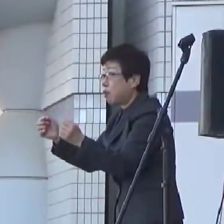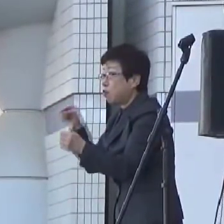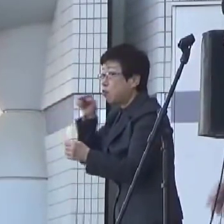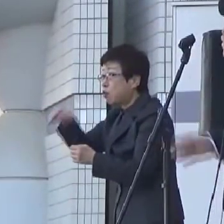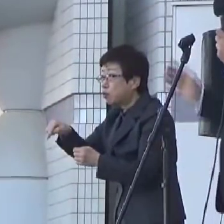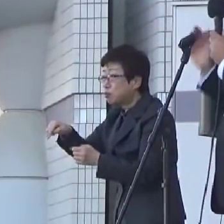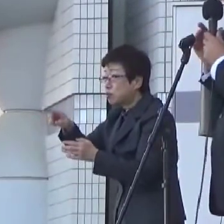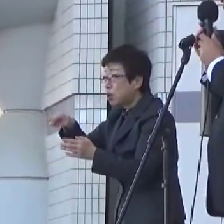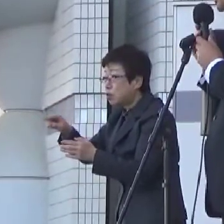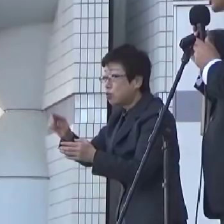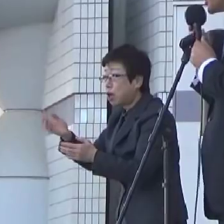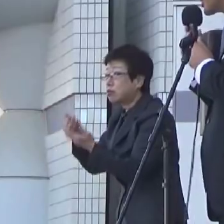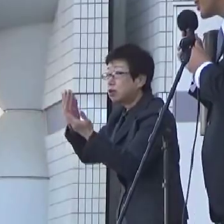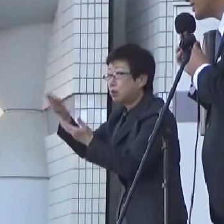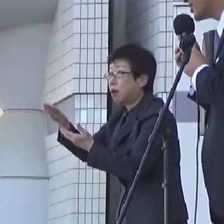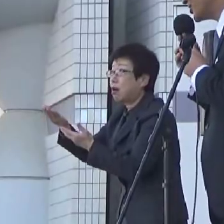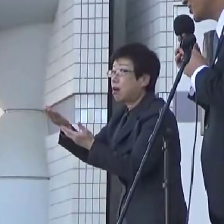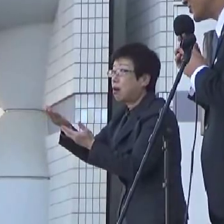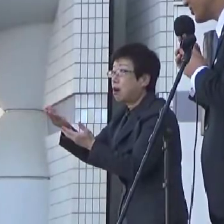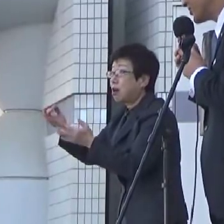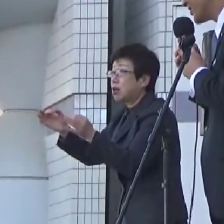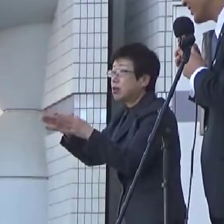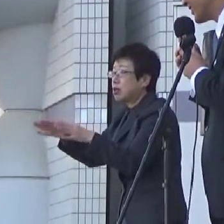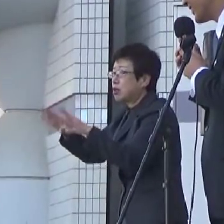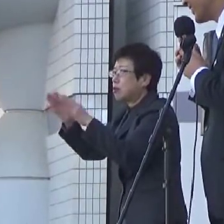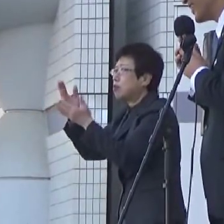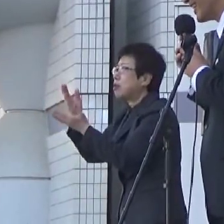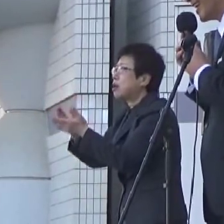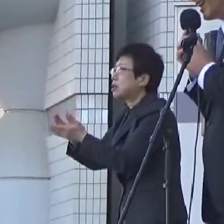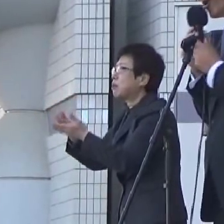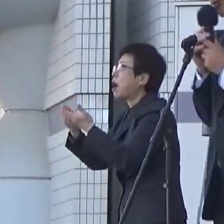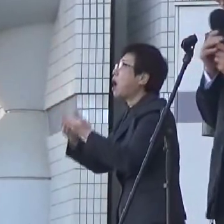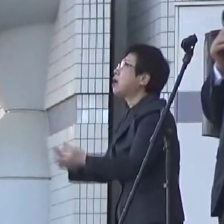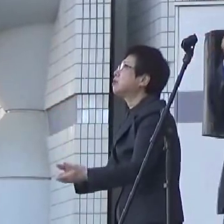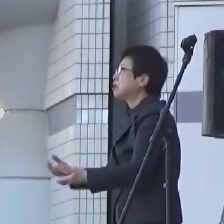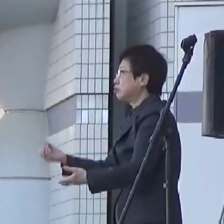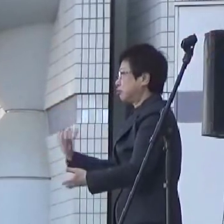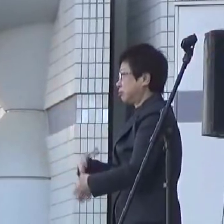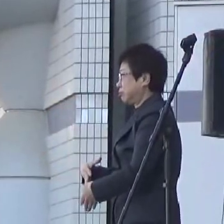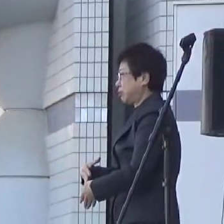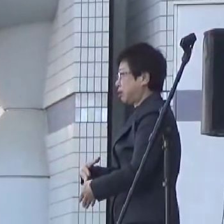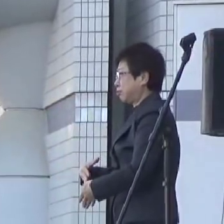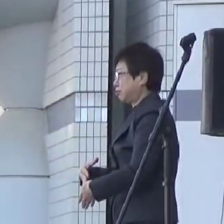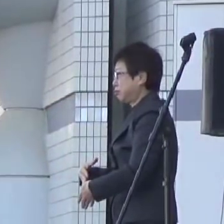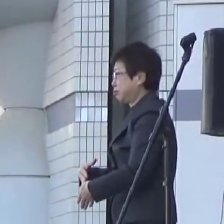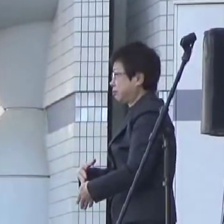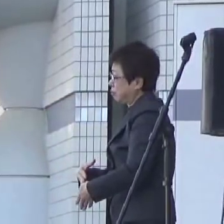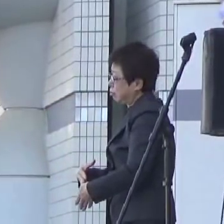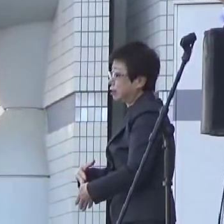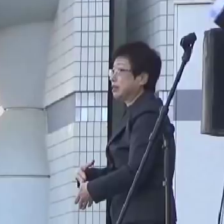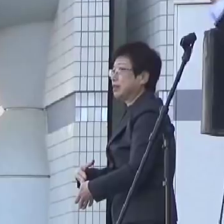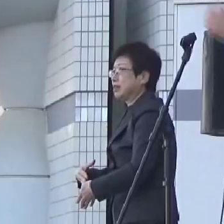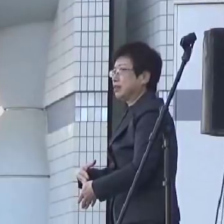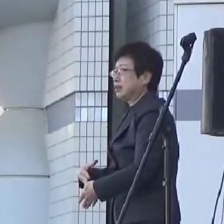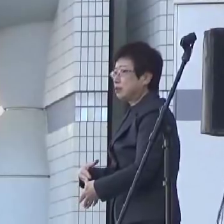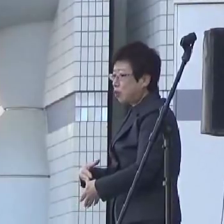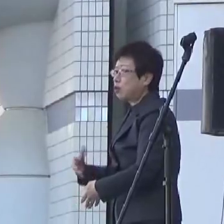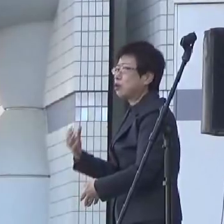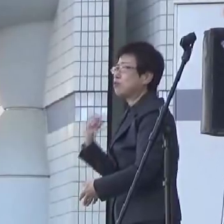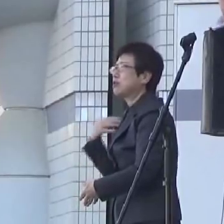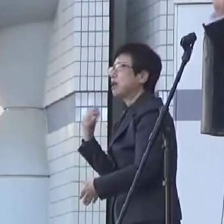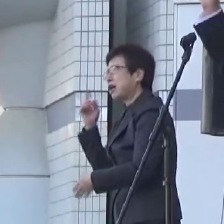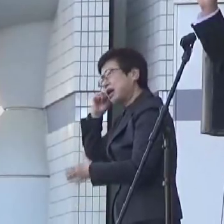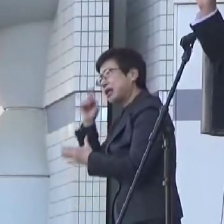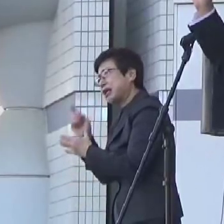ですか？緊急停止しますから安全ですよ。本当なんですよ。そういうレベルの無責任